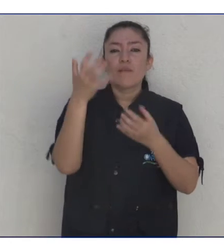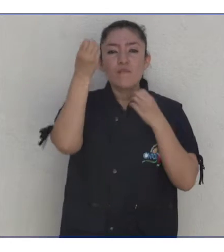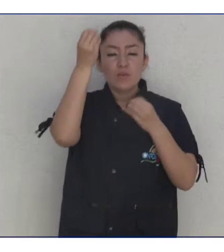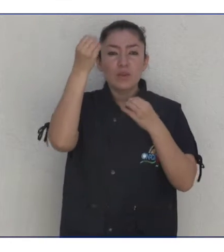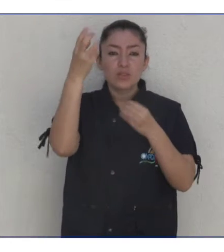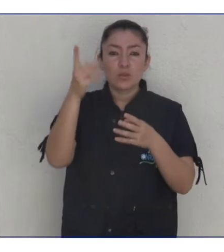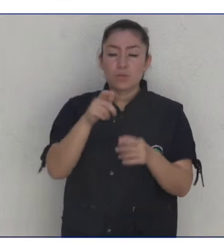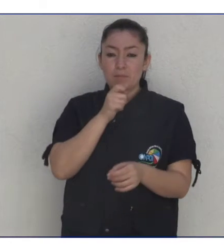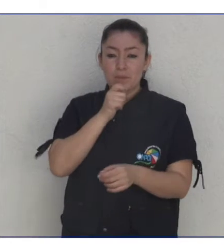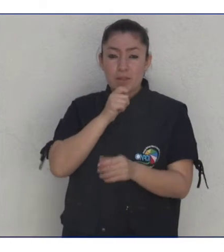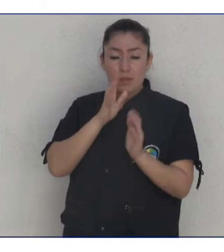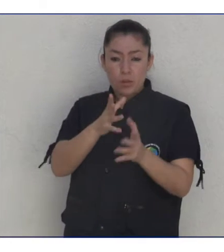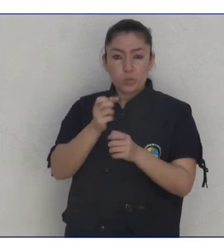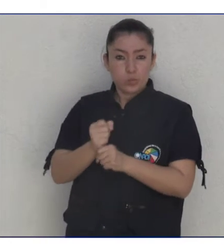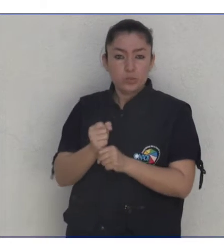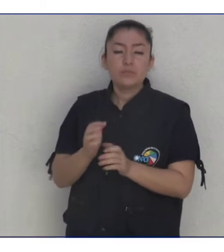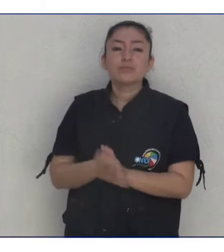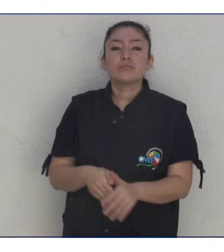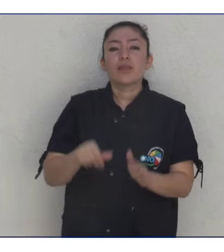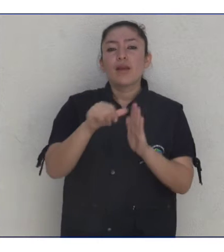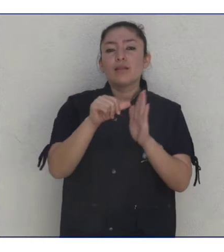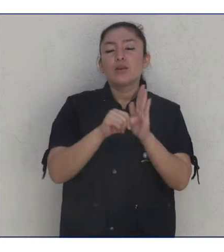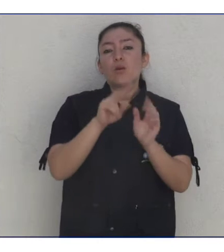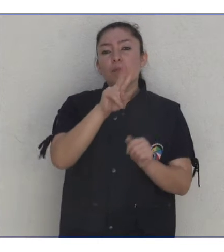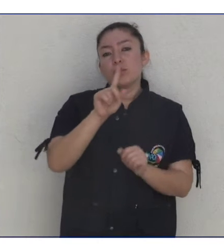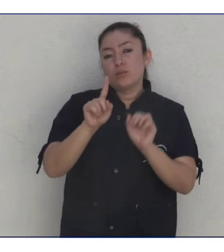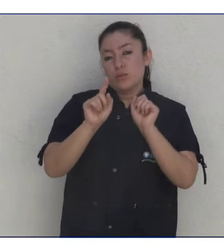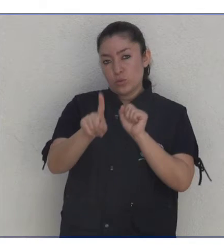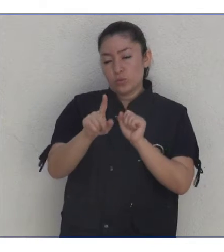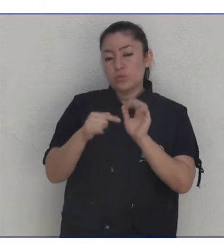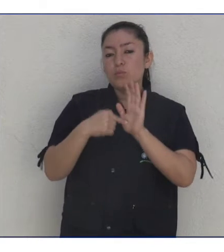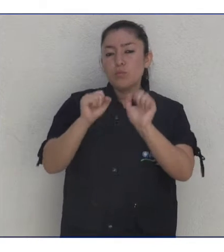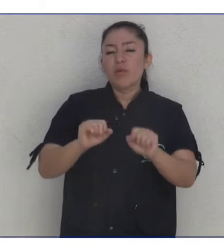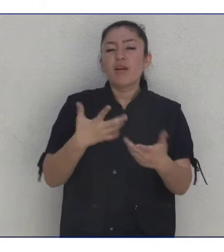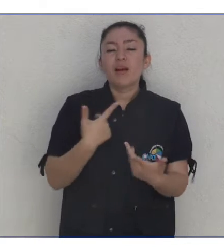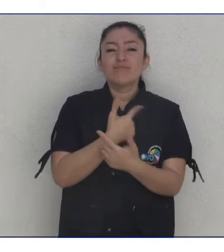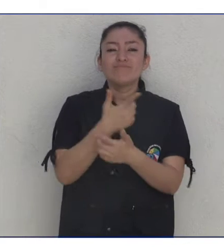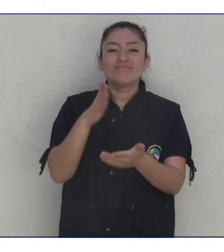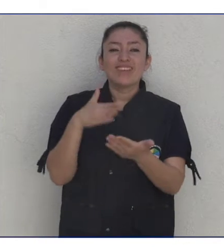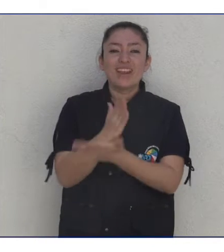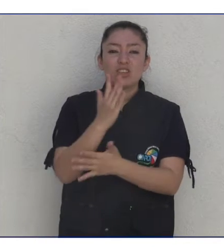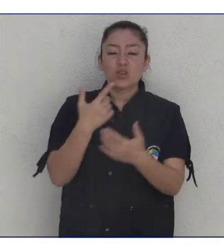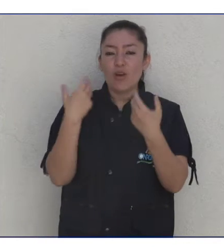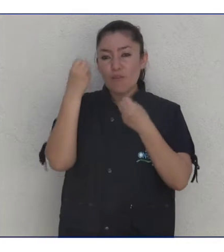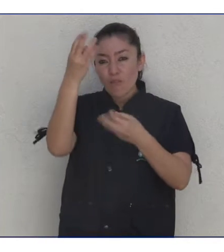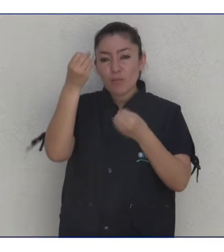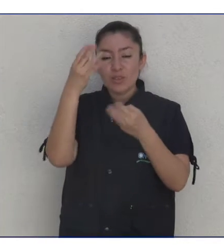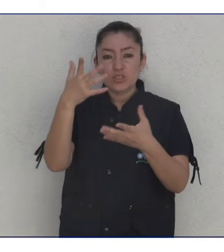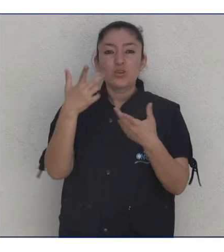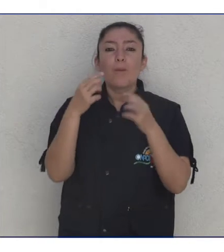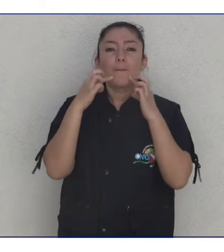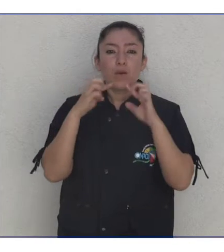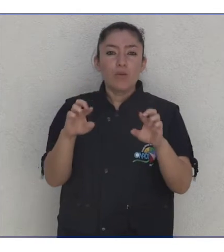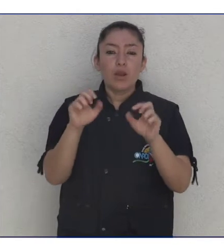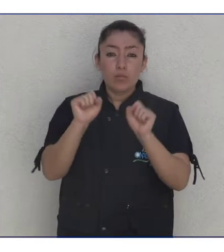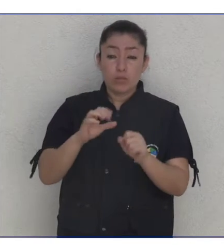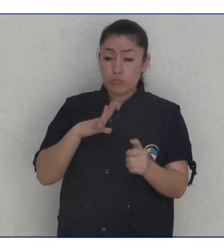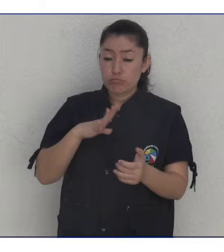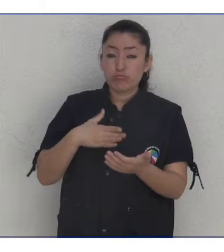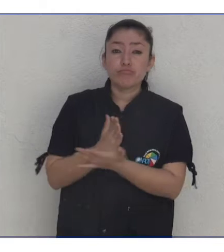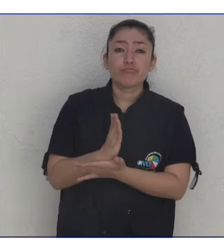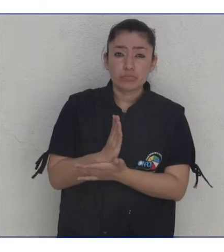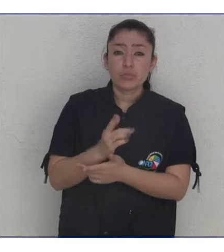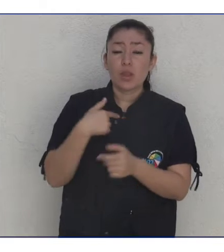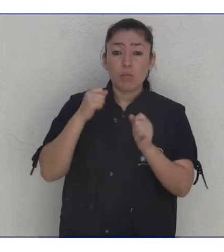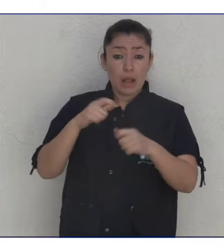Información confidencial y reservada. Artículo 21. Límites del derecho de acceso a la información pública. El acceso a la información pública